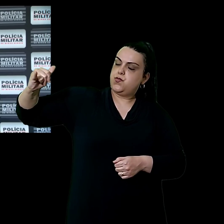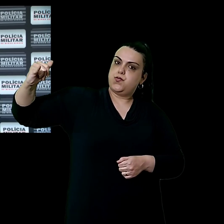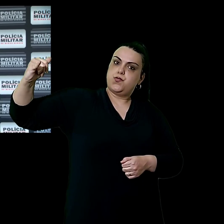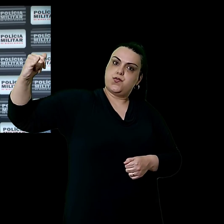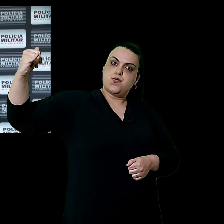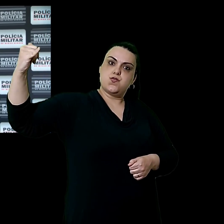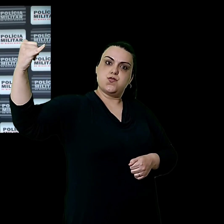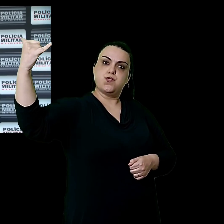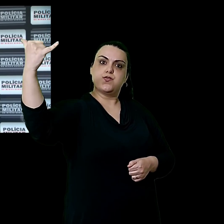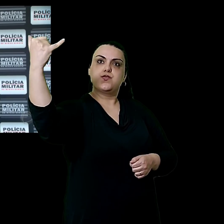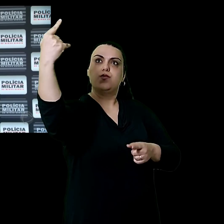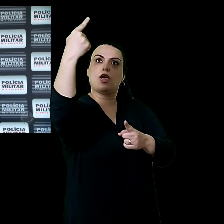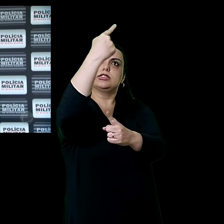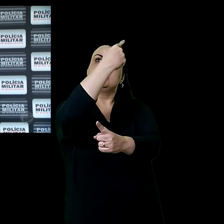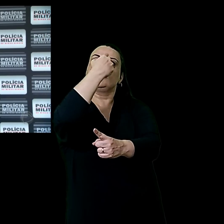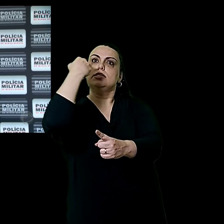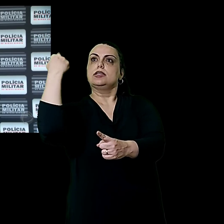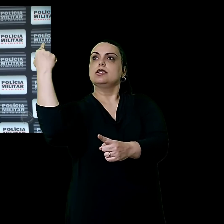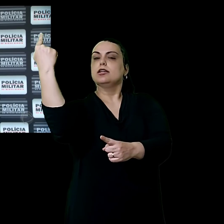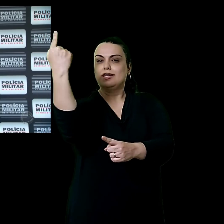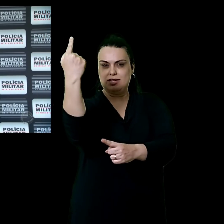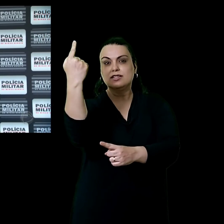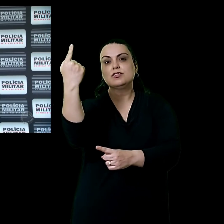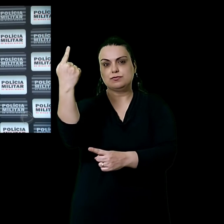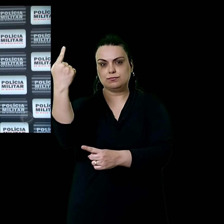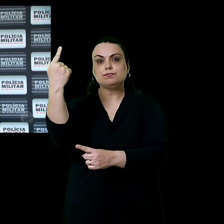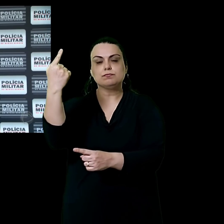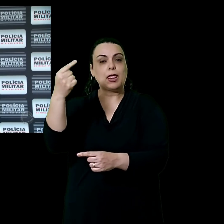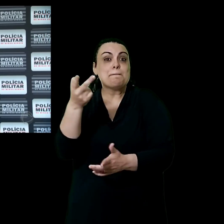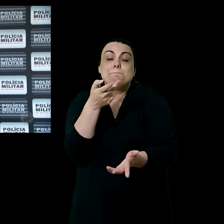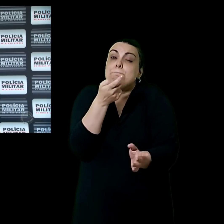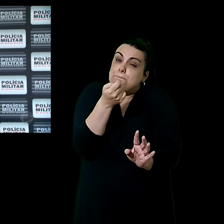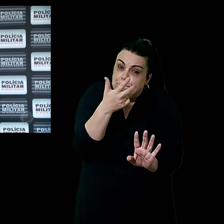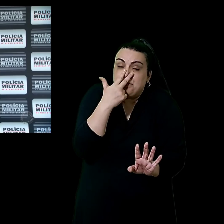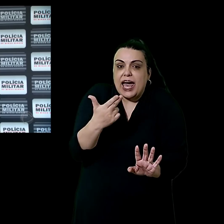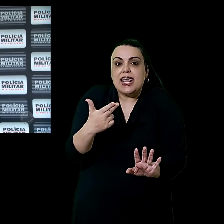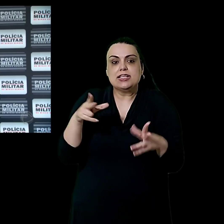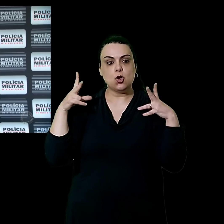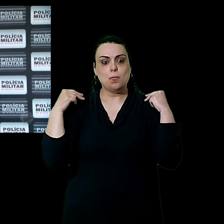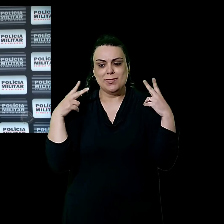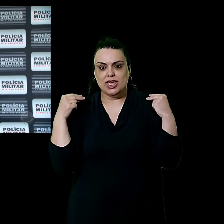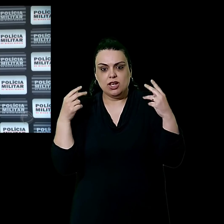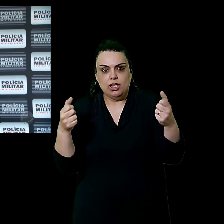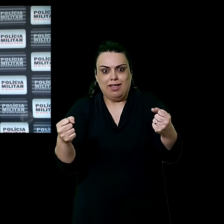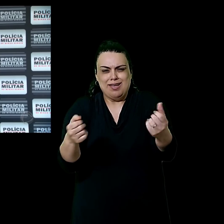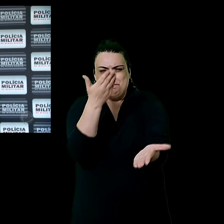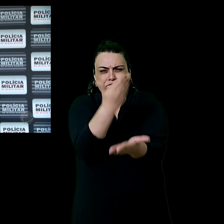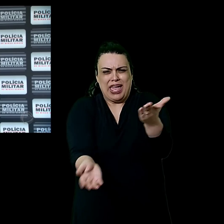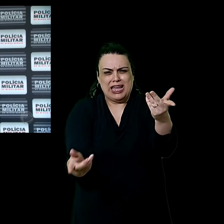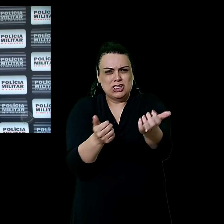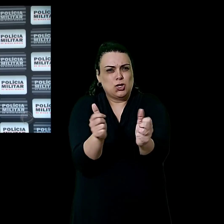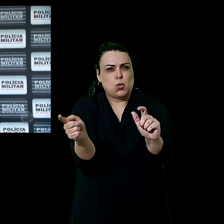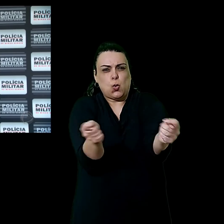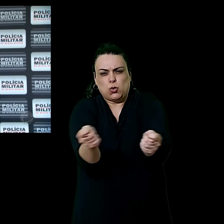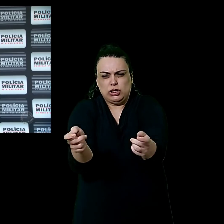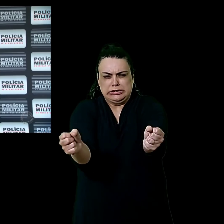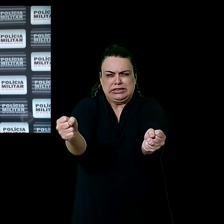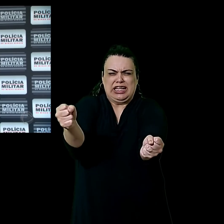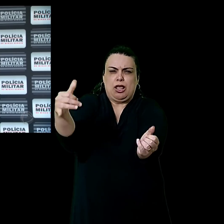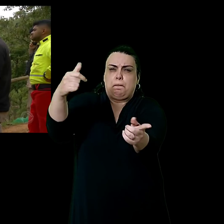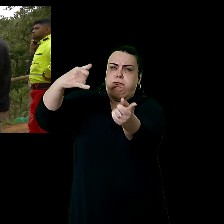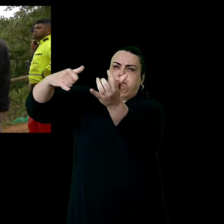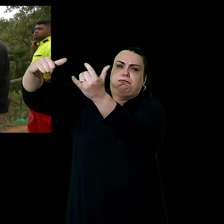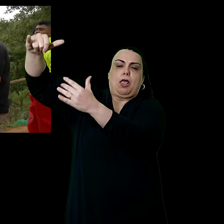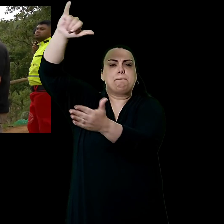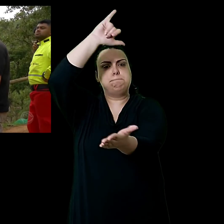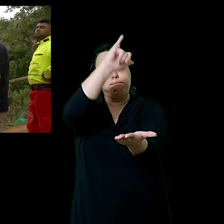fez um momento circular, como se fosse assim, se o piloto tivesse perdido o controle da aeronave e depois ela caiu por